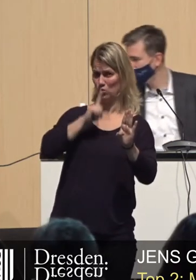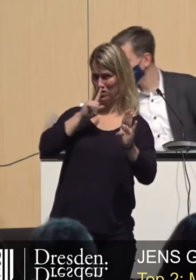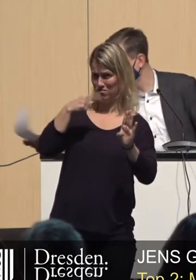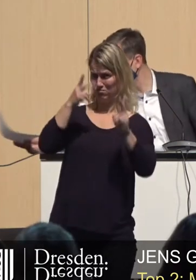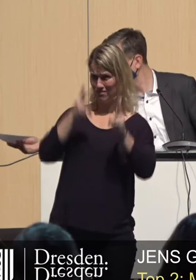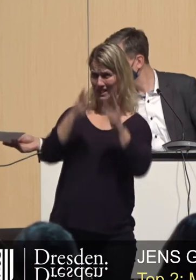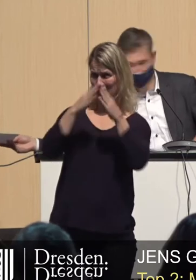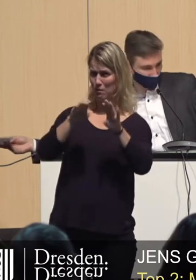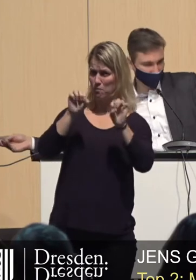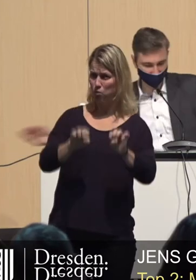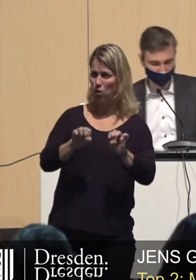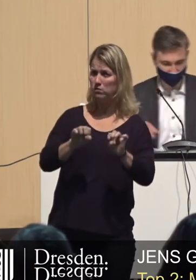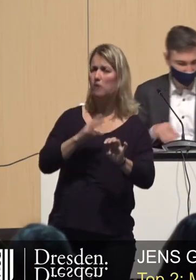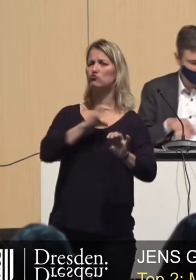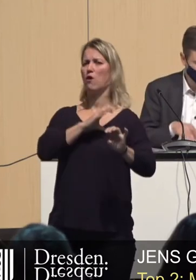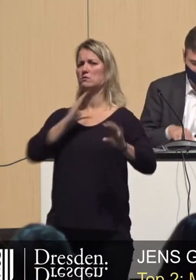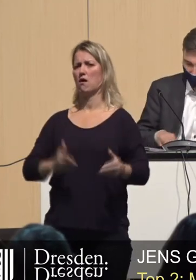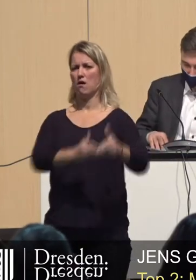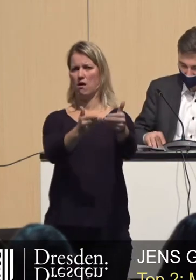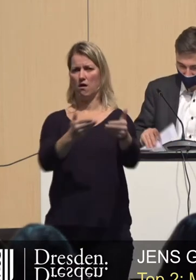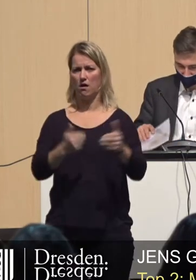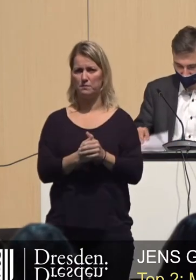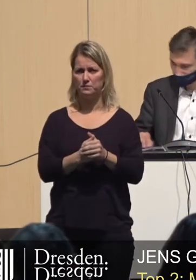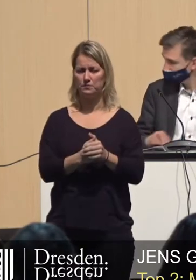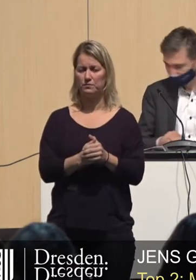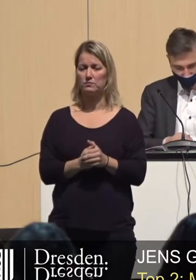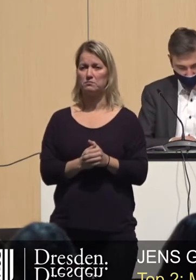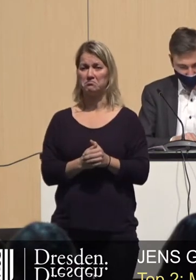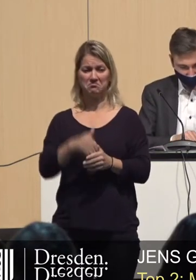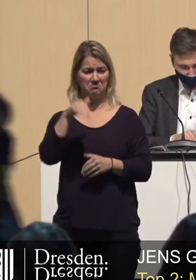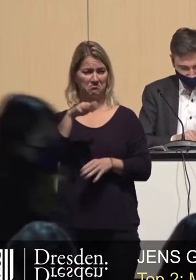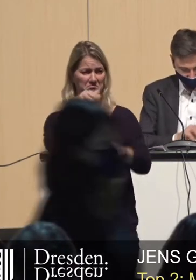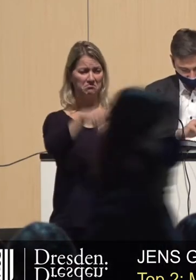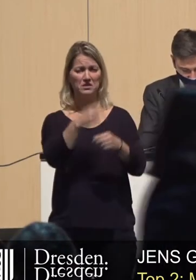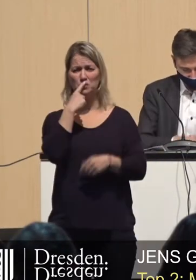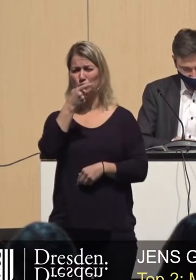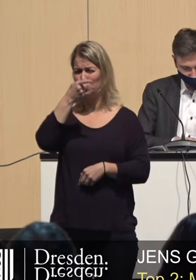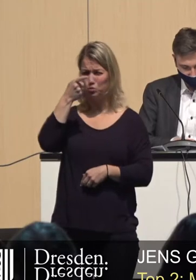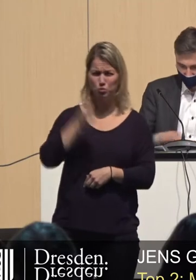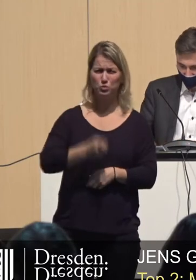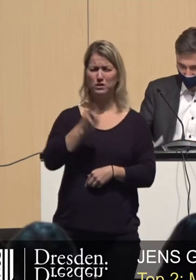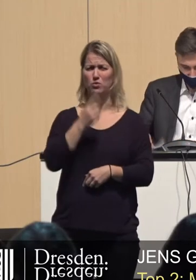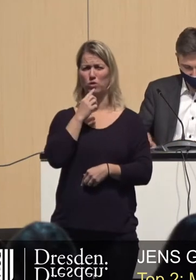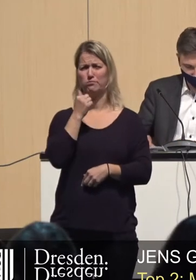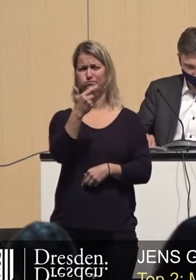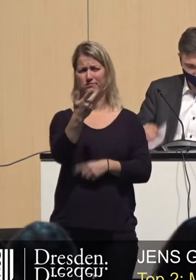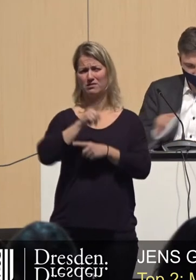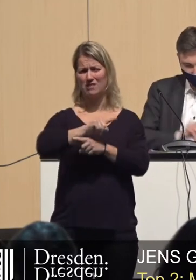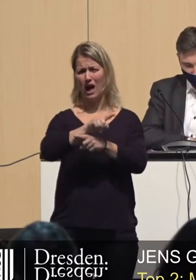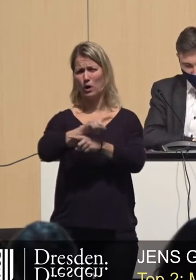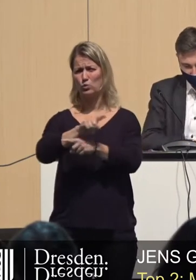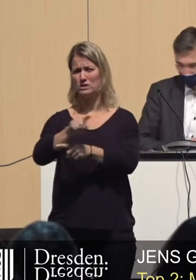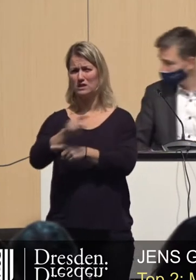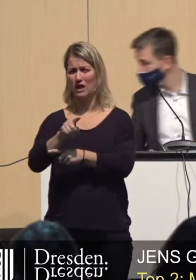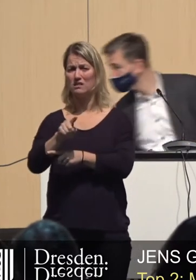ihre Märkte durchzuführen. Es sind Hunderte, wenn nicht sogar Tausende, die sich hier über